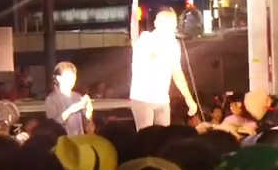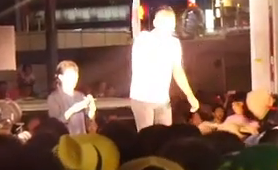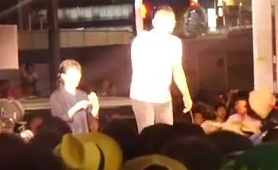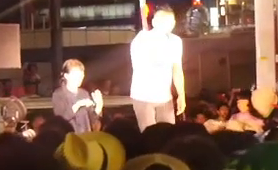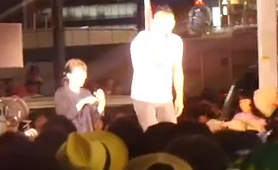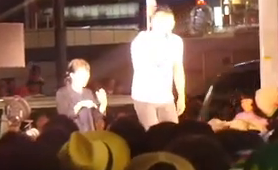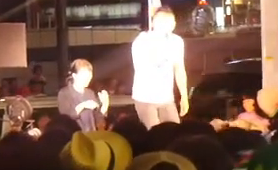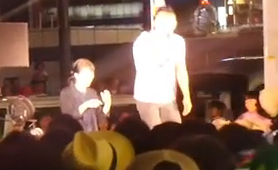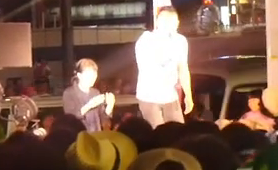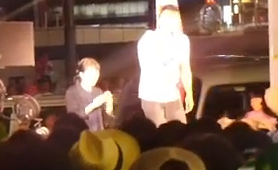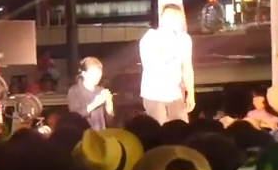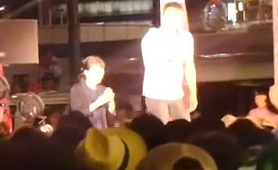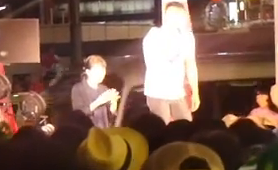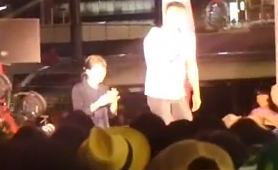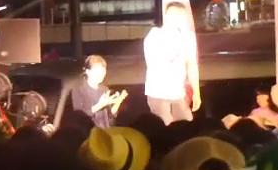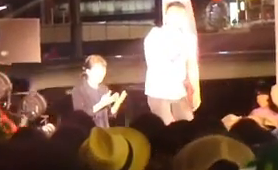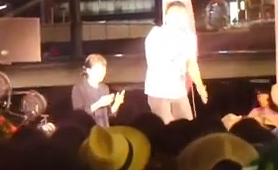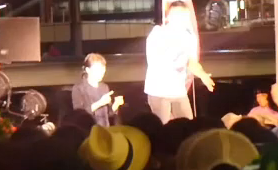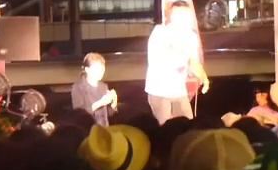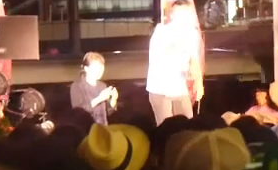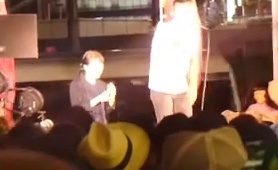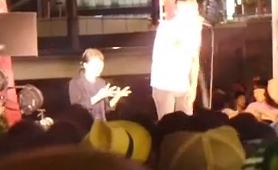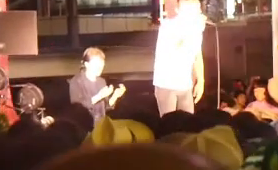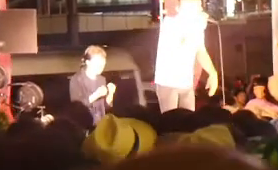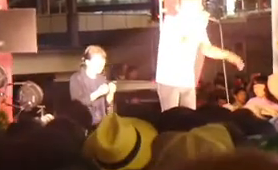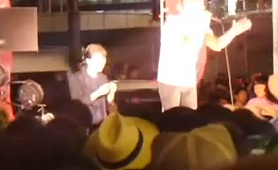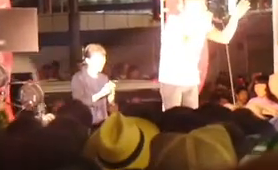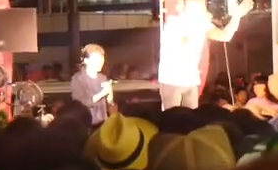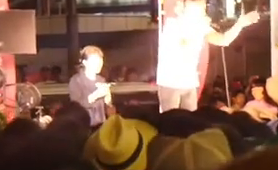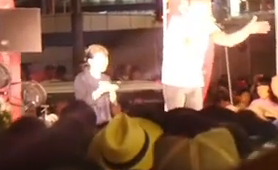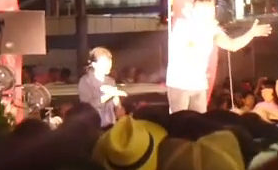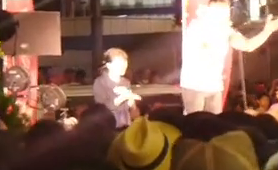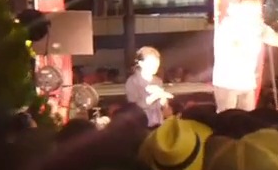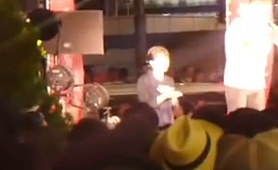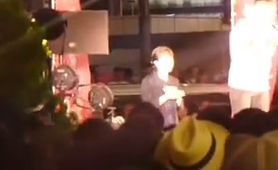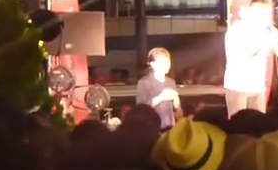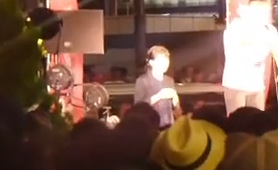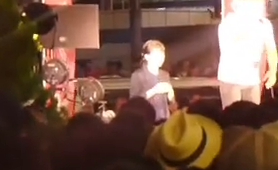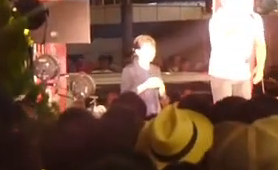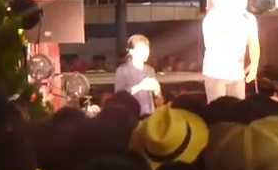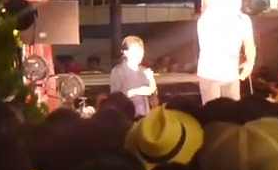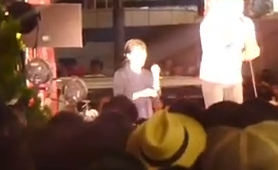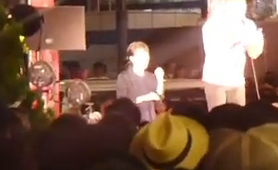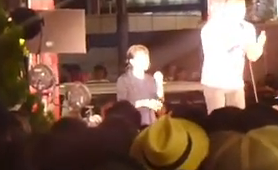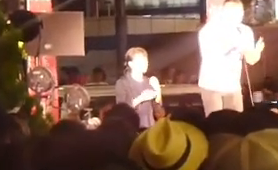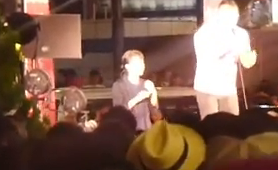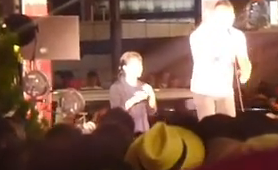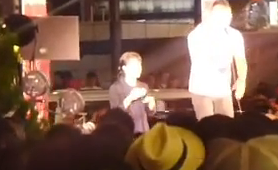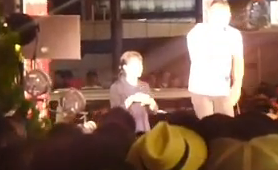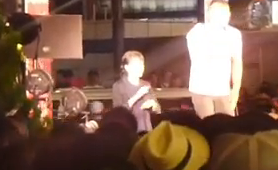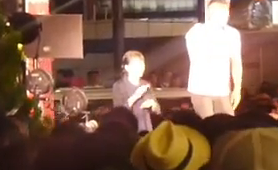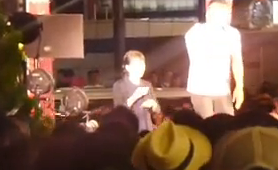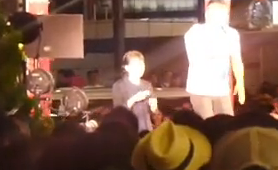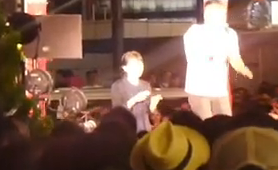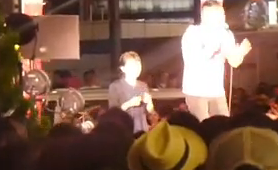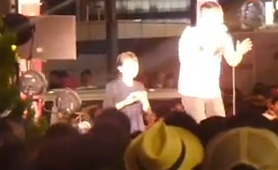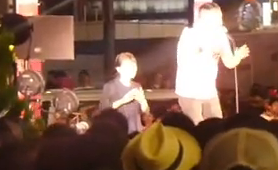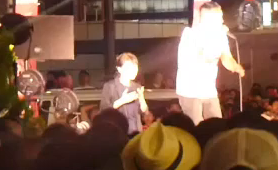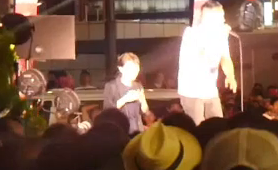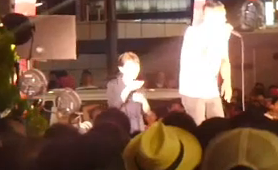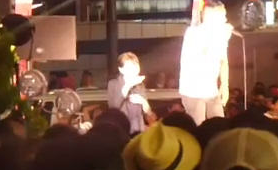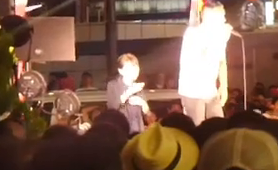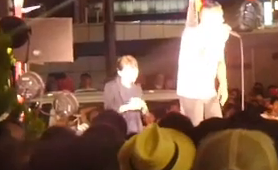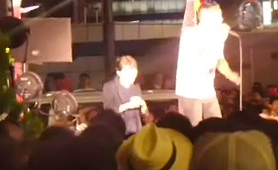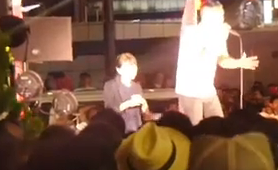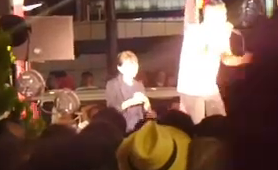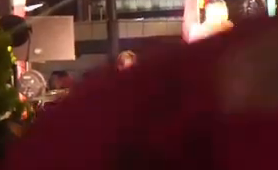地獄ないですよ。だからこそ敷金礼金準備なくても安い値段で住める家、これ重